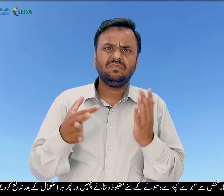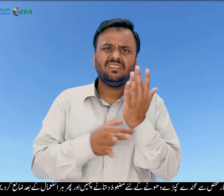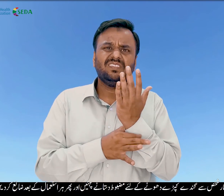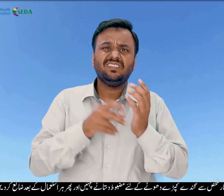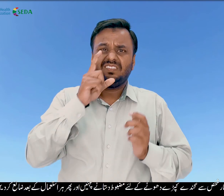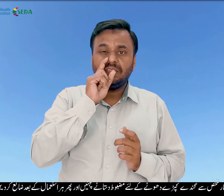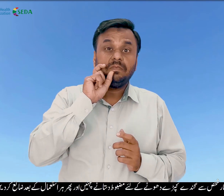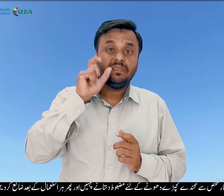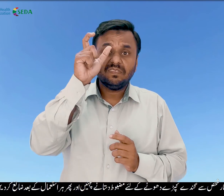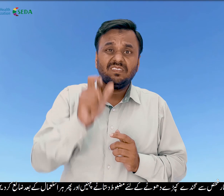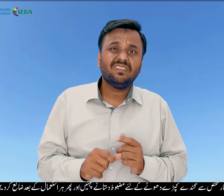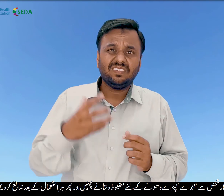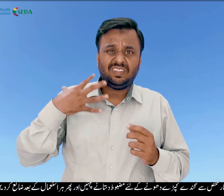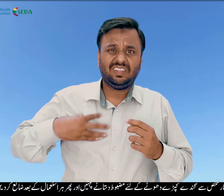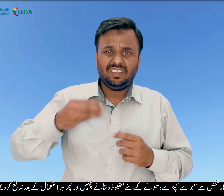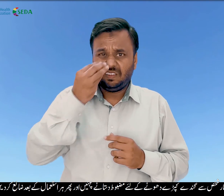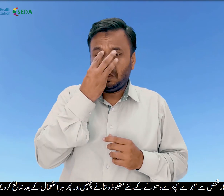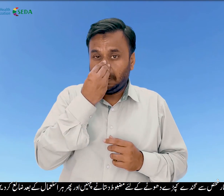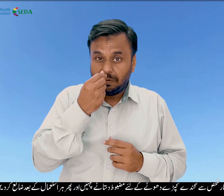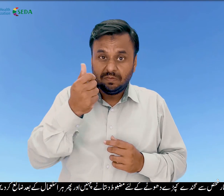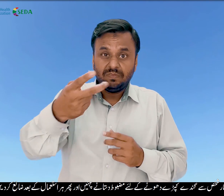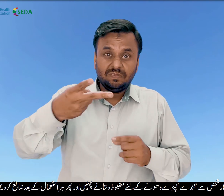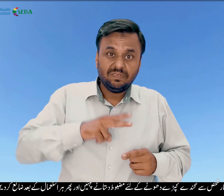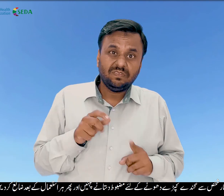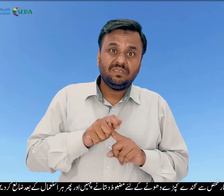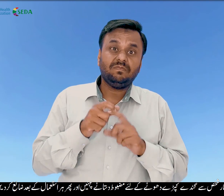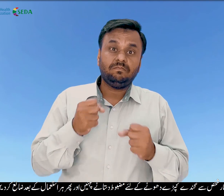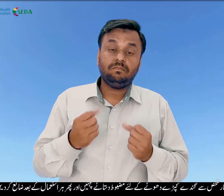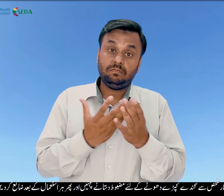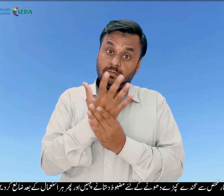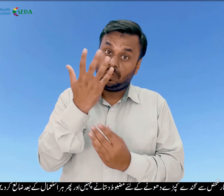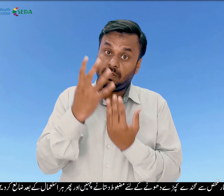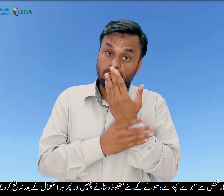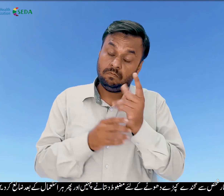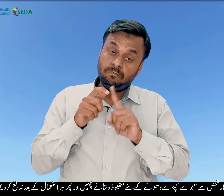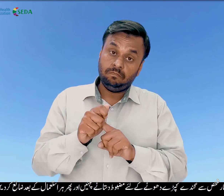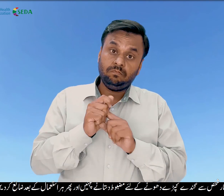کسی بیمار شخص سے گندے کپڑے دھونے کے لیے مضبوط دستانے پہنیں